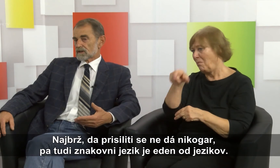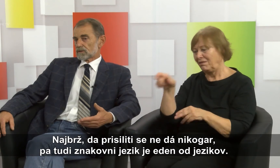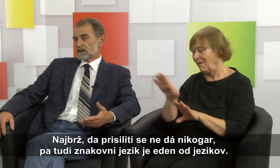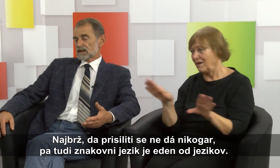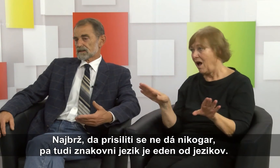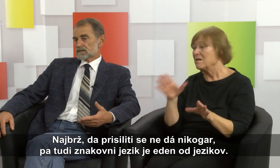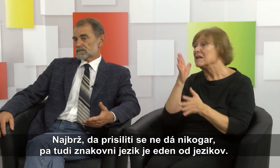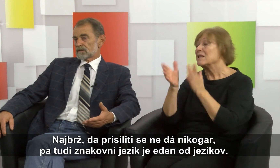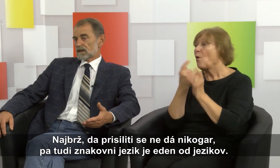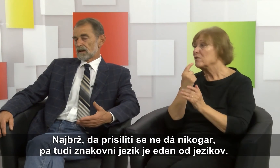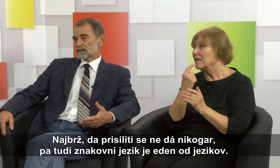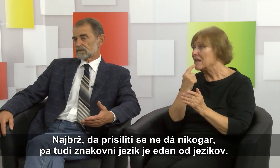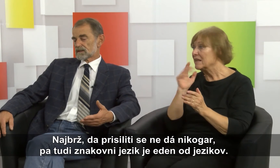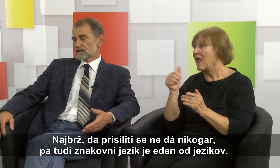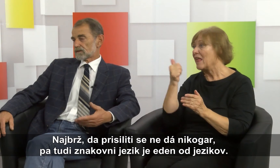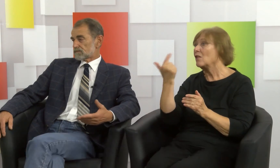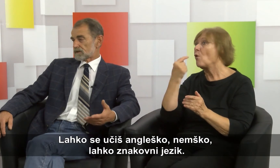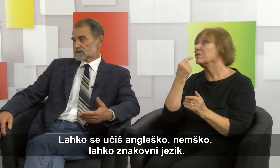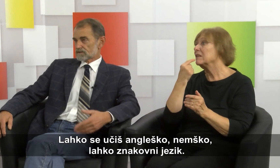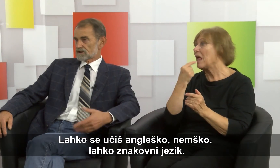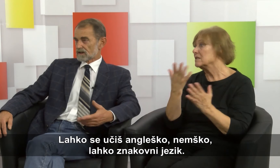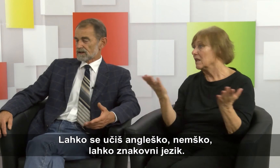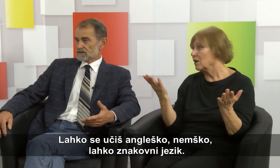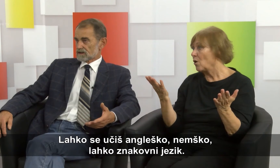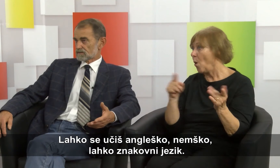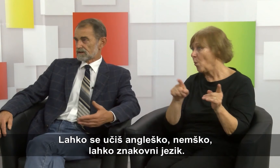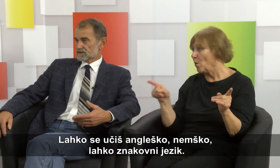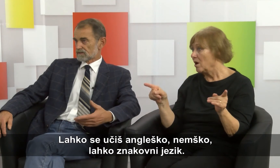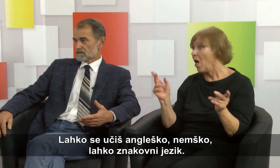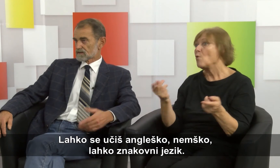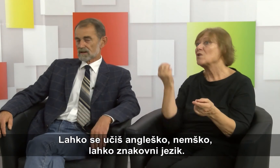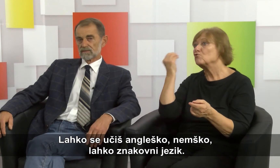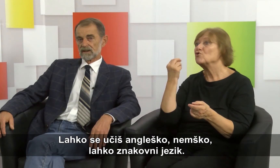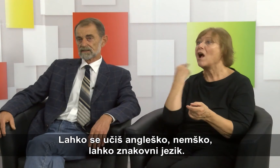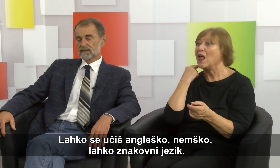znakovni jezik je eden od jezikov. Lahko se učiš angleško, lahko nemško, lahko znakovni jezik.